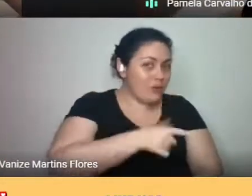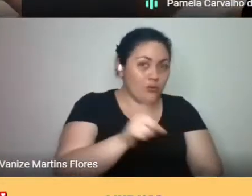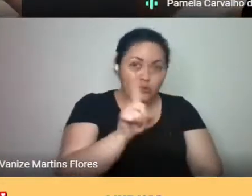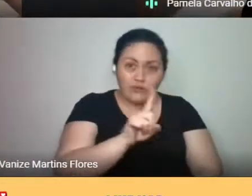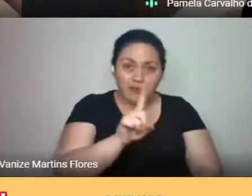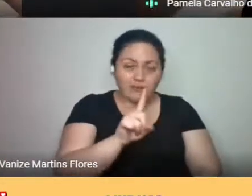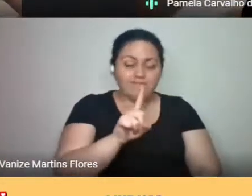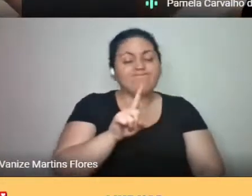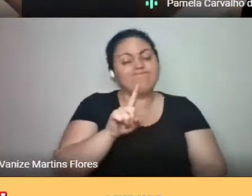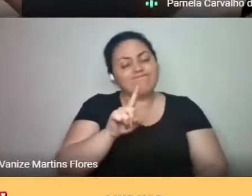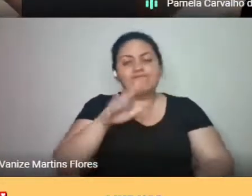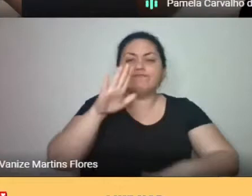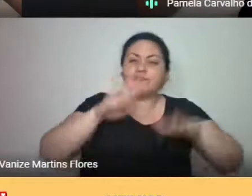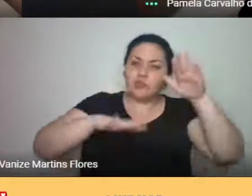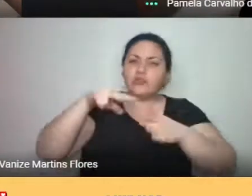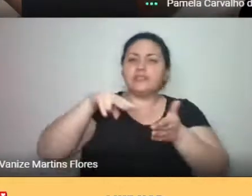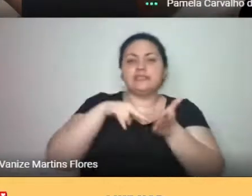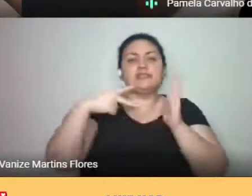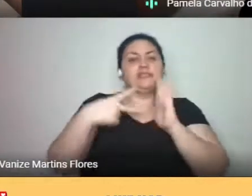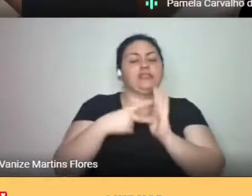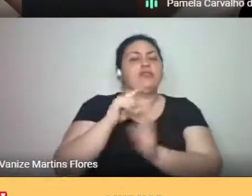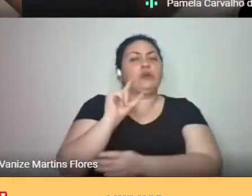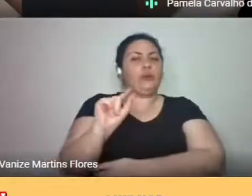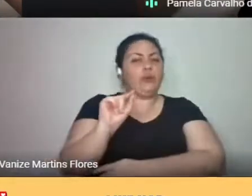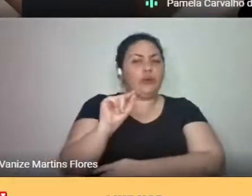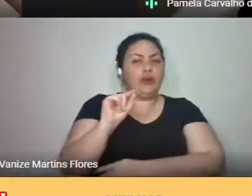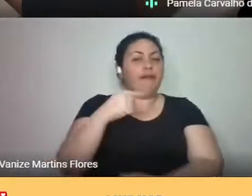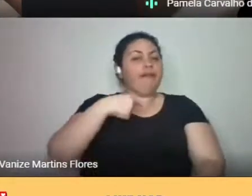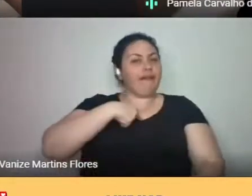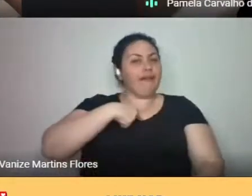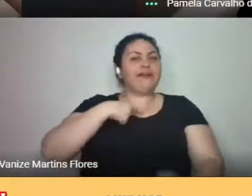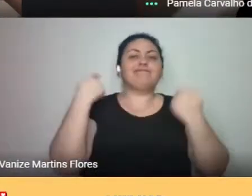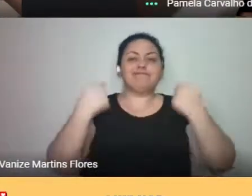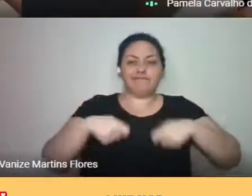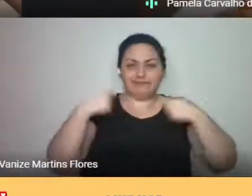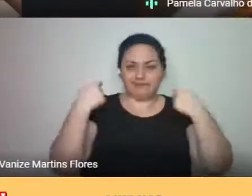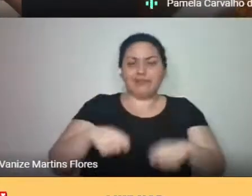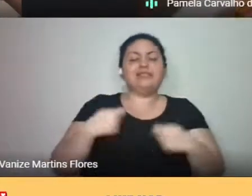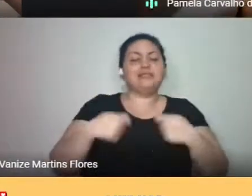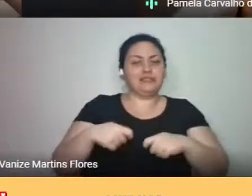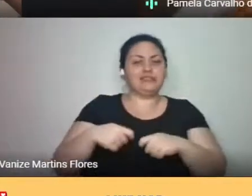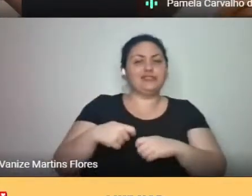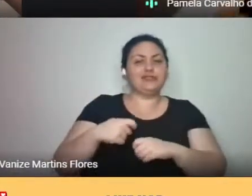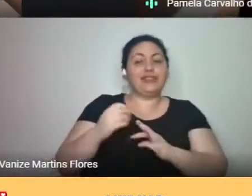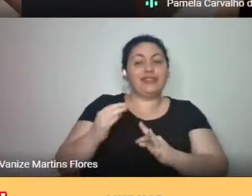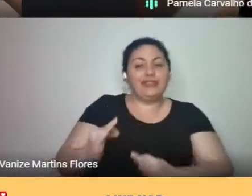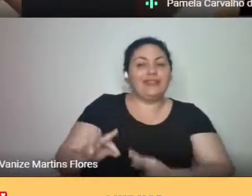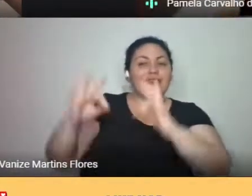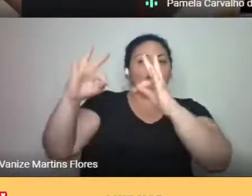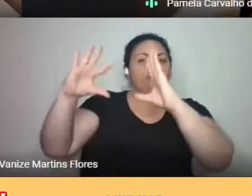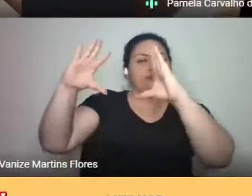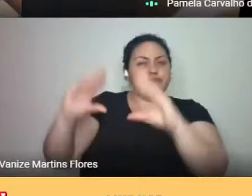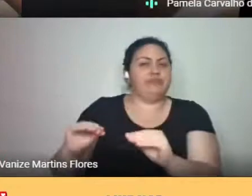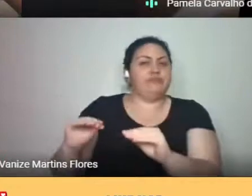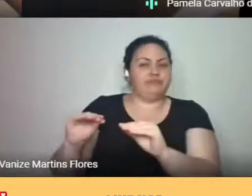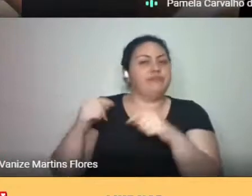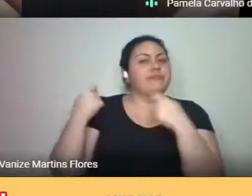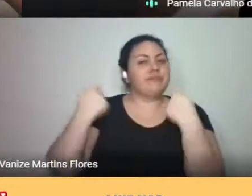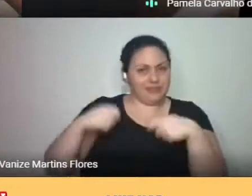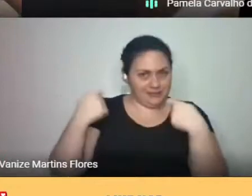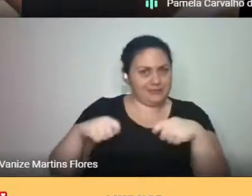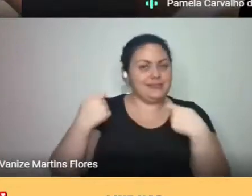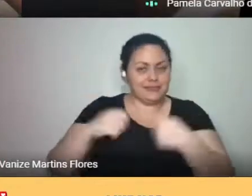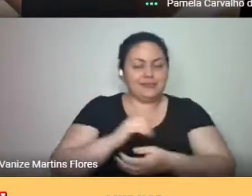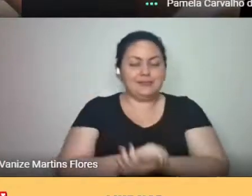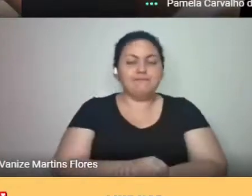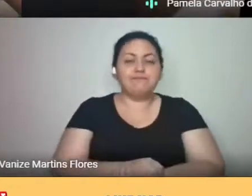um indicador de que eu tô precisando mesmo desligar. E essas pequenas interações, que nem tu,